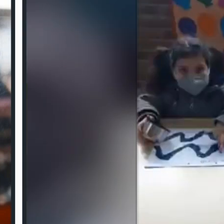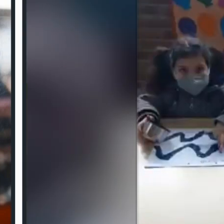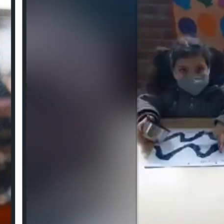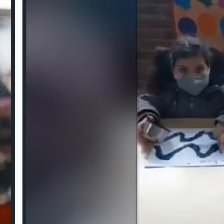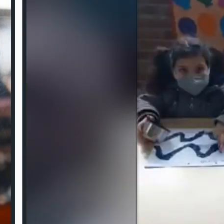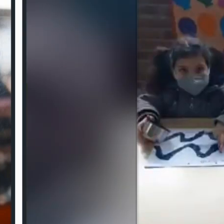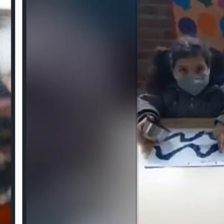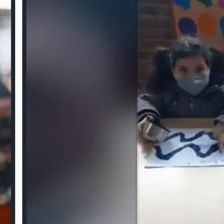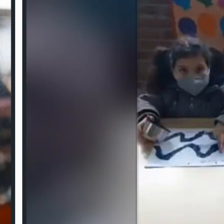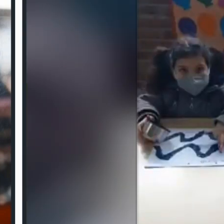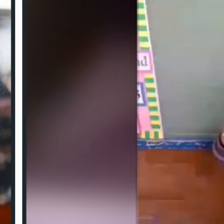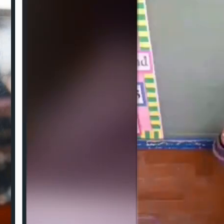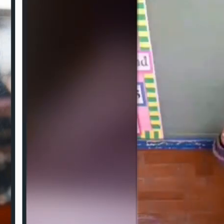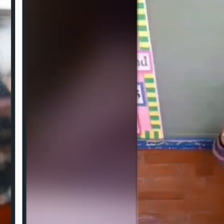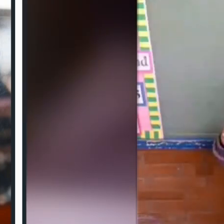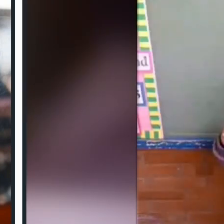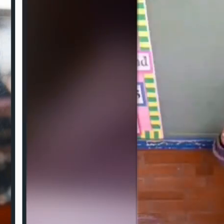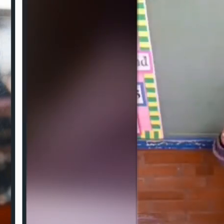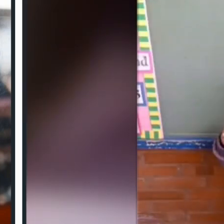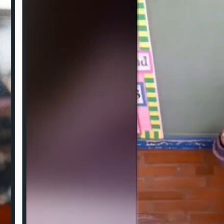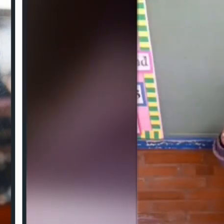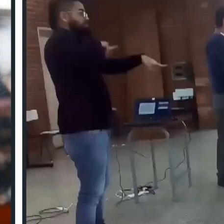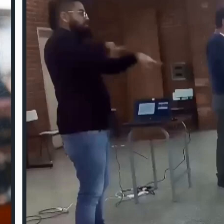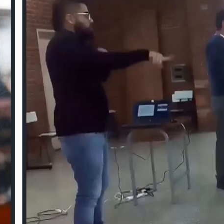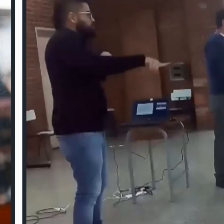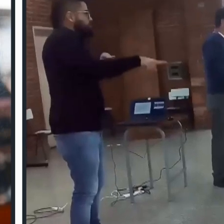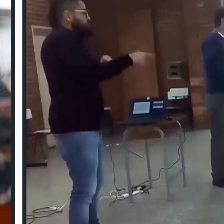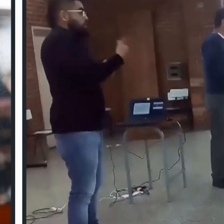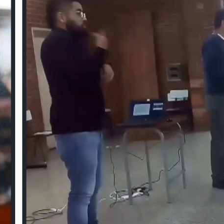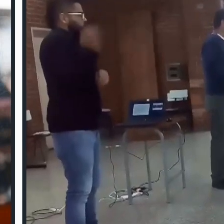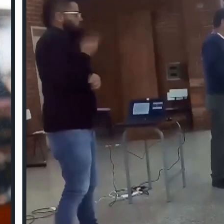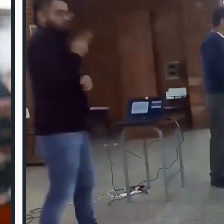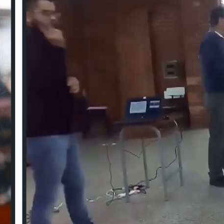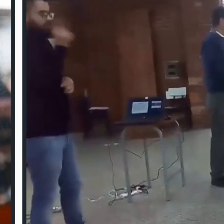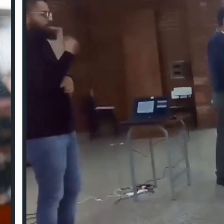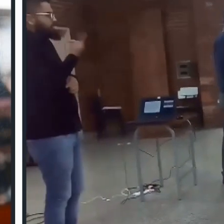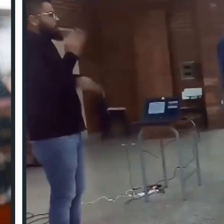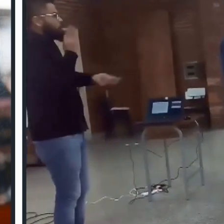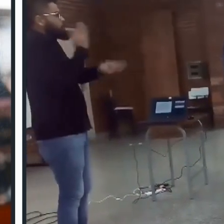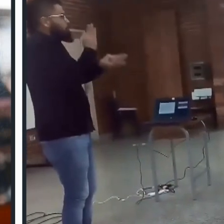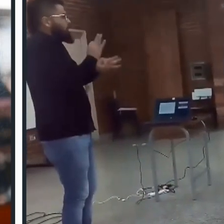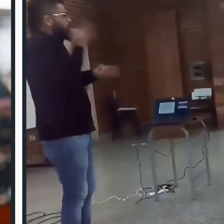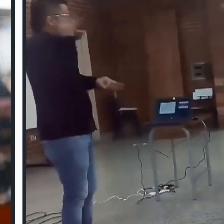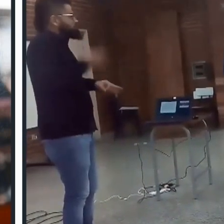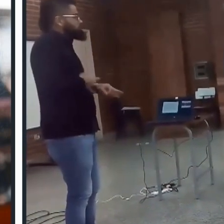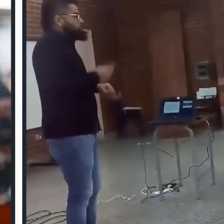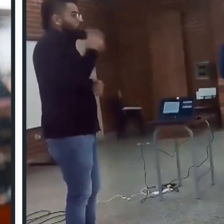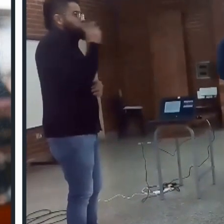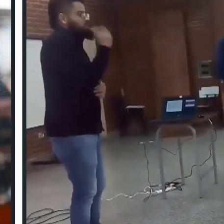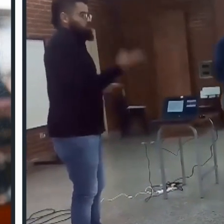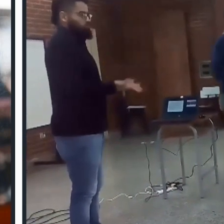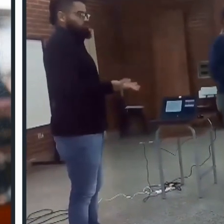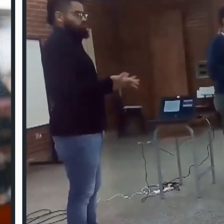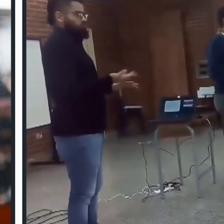vos le tenés que llamar como tales, no así, claro, por supuesto, nombrarles. Por ejemplo, la